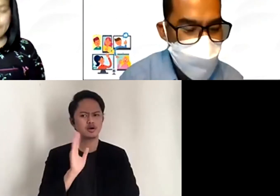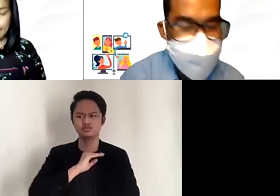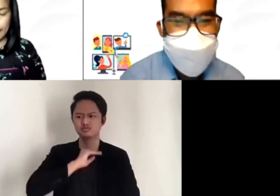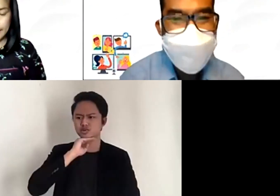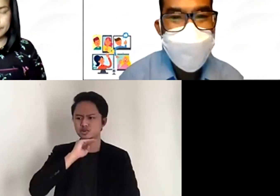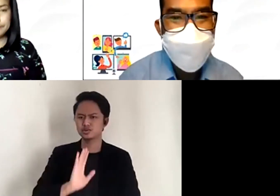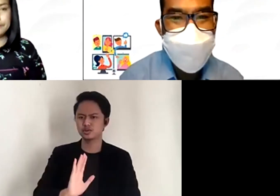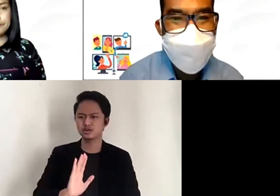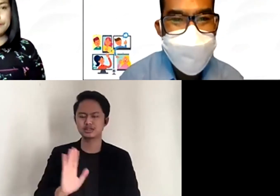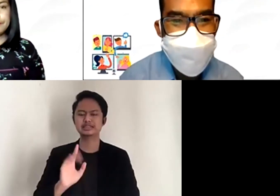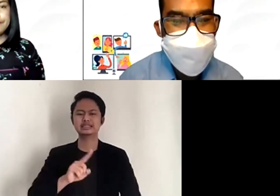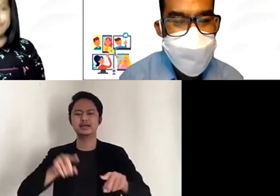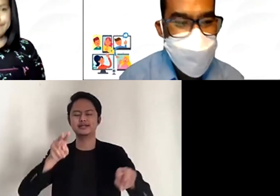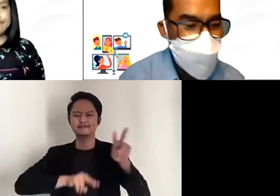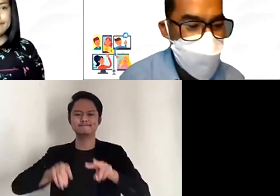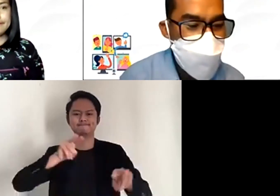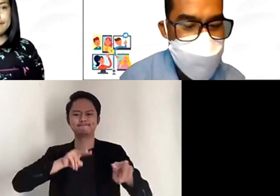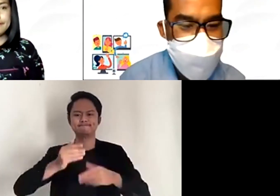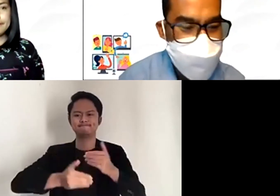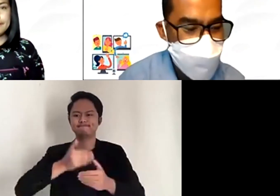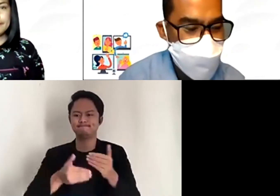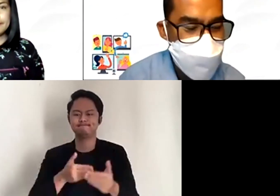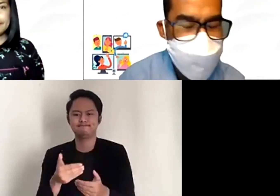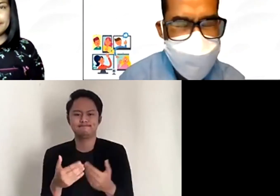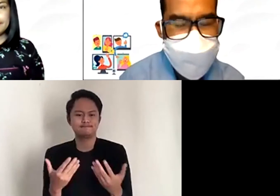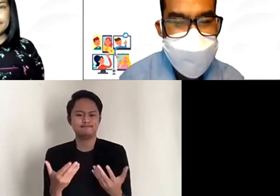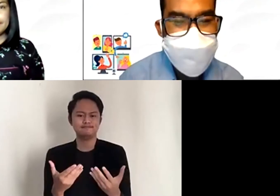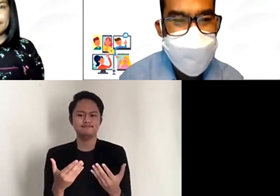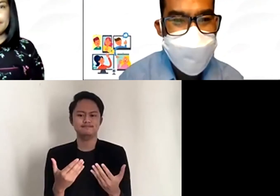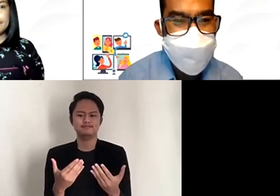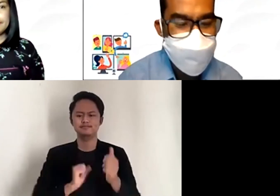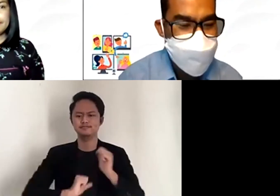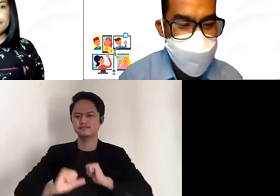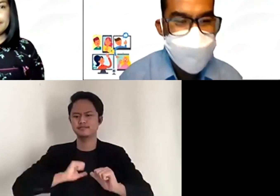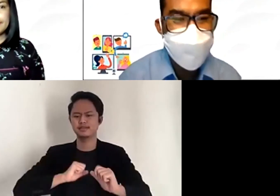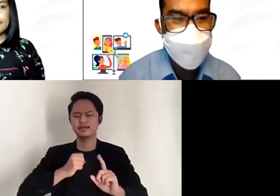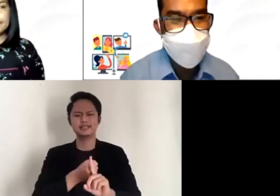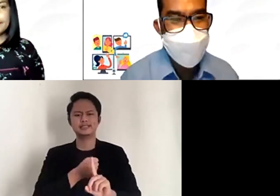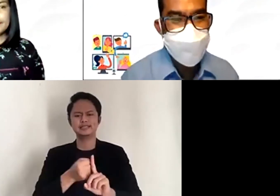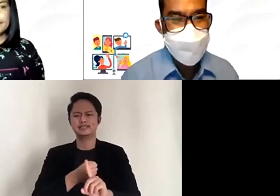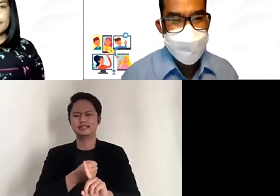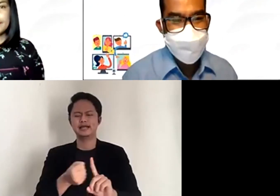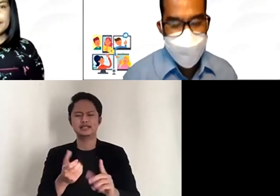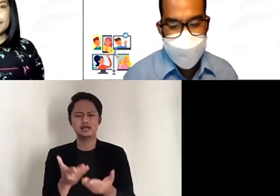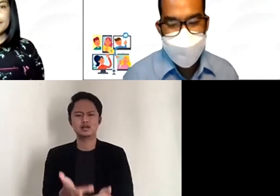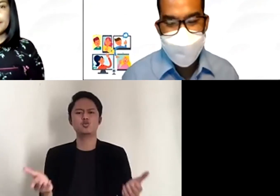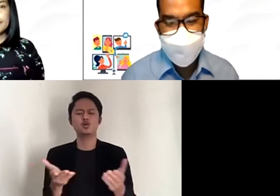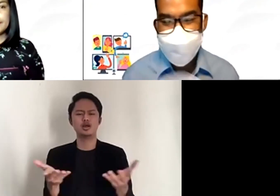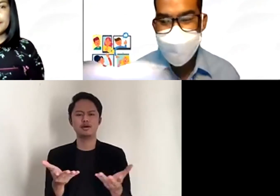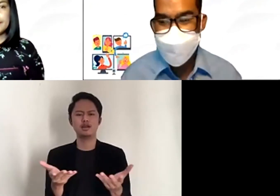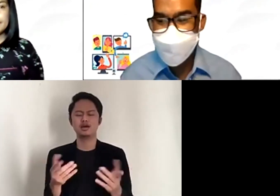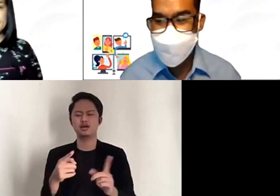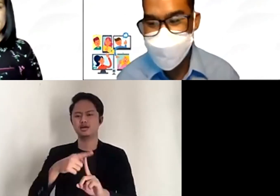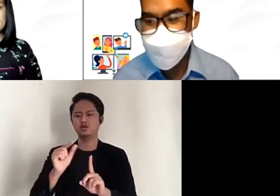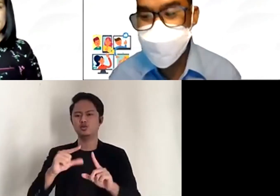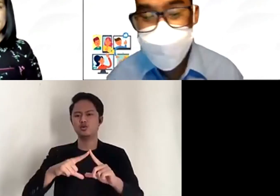tapi mencari tahu lebih lanjut apakah tindakan kekerasan yang terjadi di wilayah Tuapukan